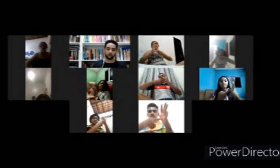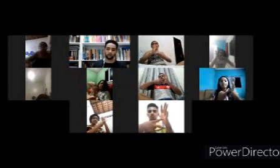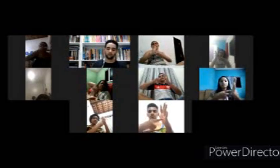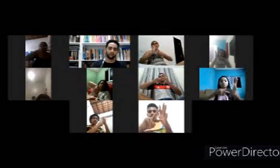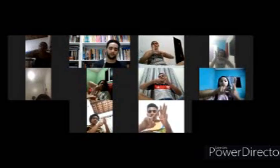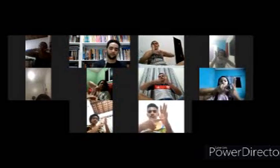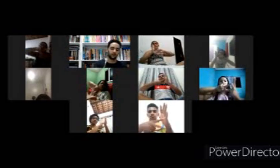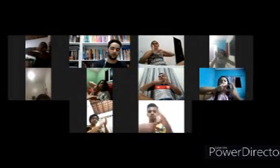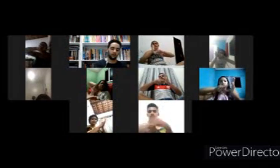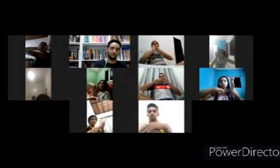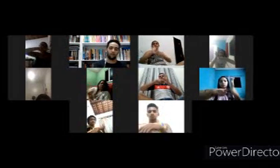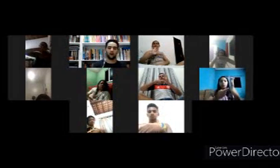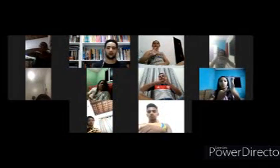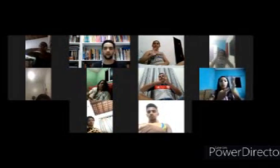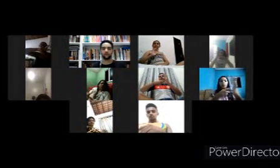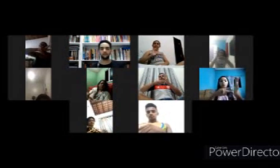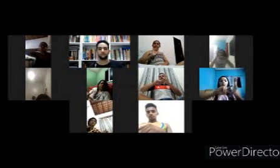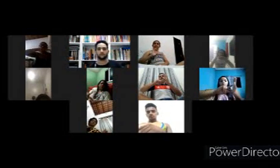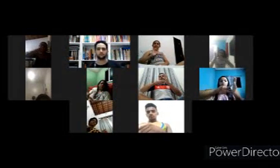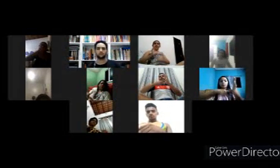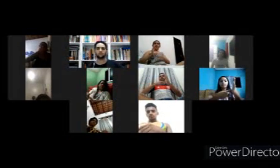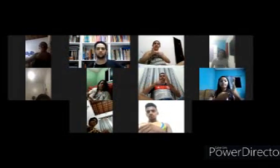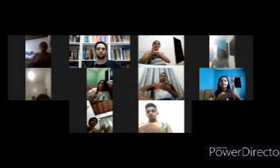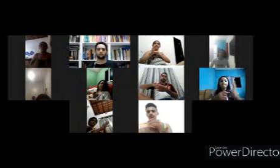Isso. Borracha.